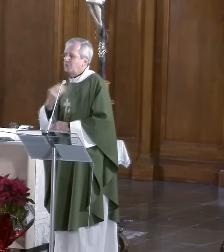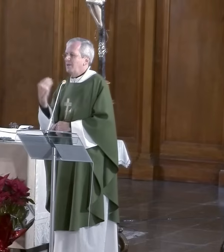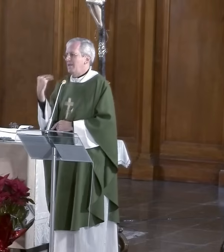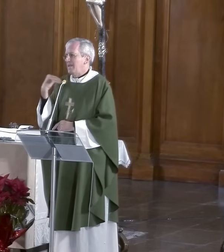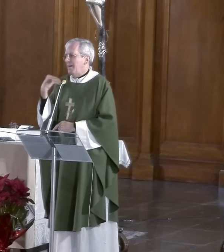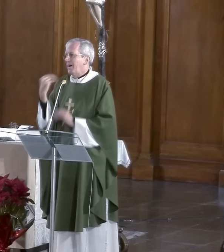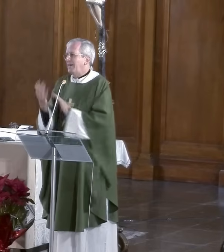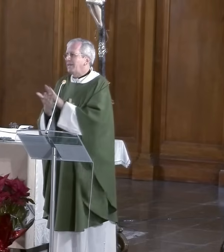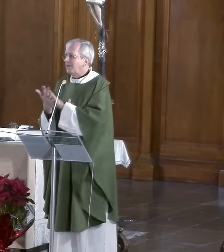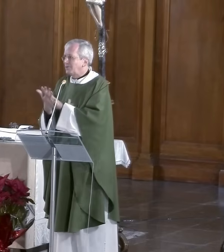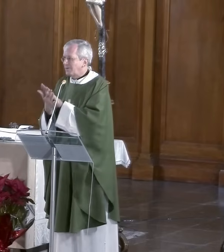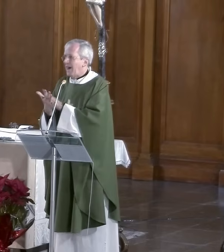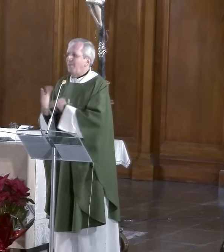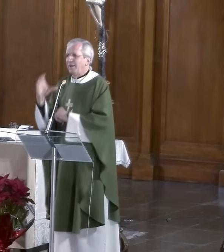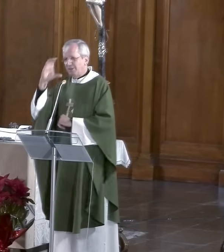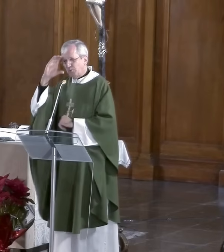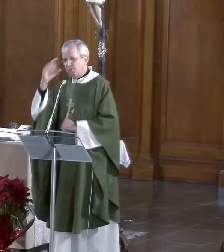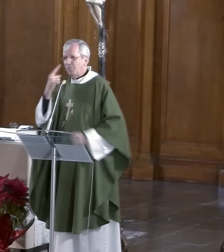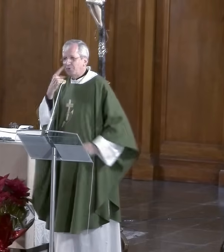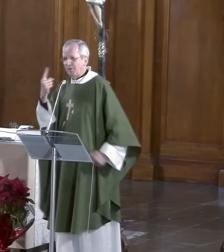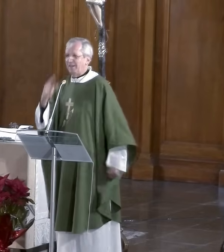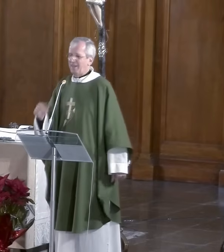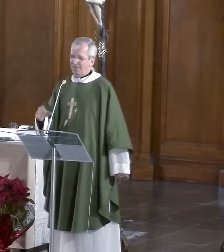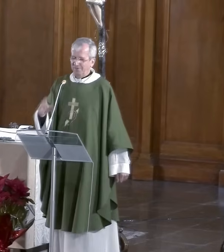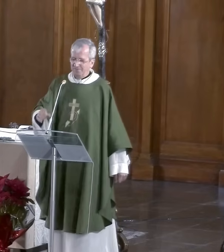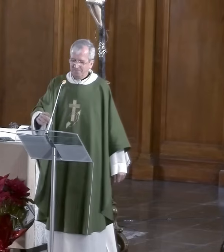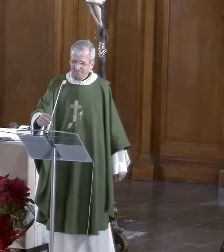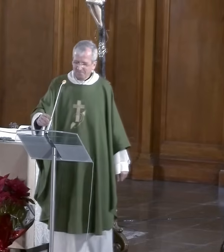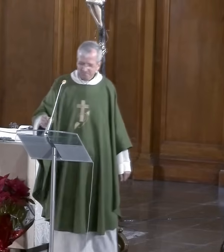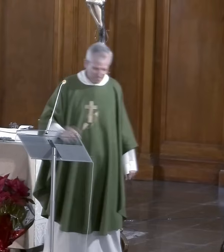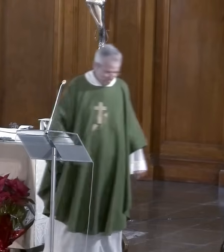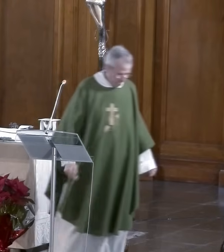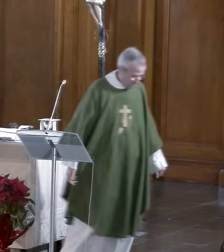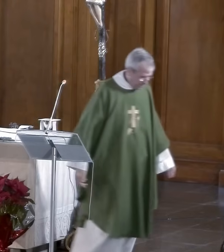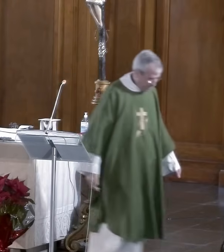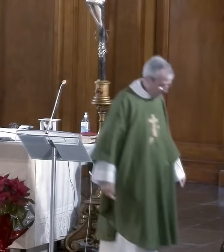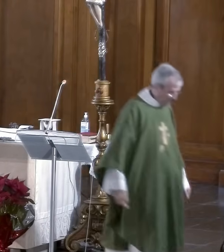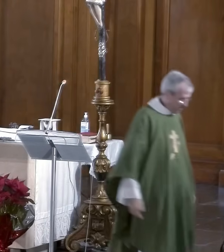nos llama y que nos habla. Escuchemos con atención.